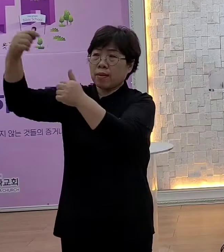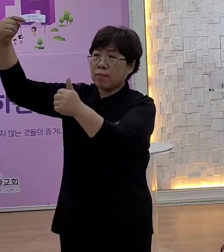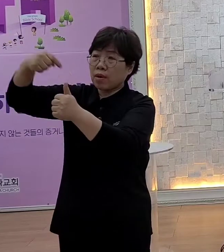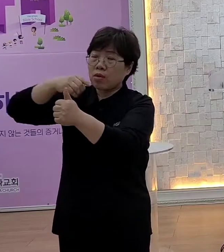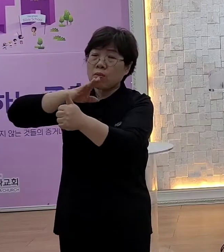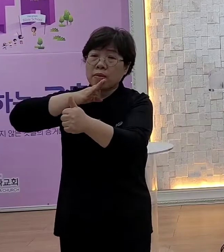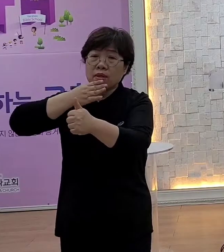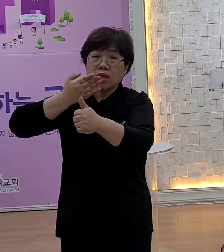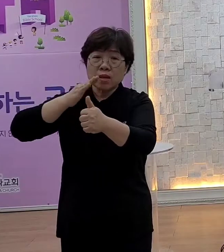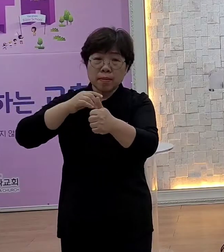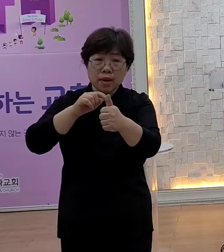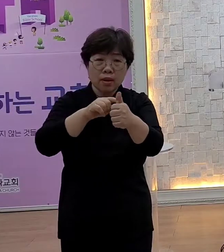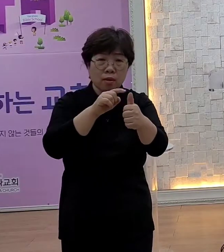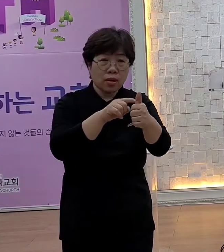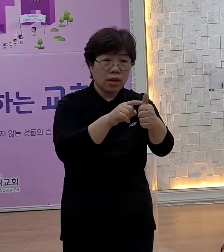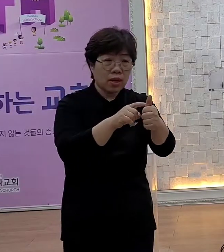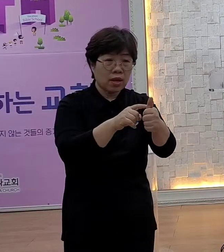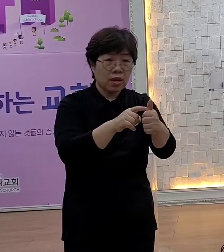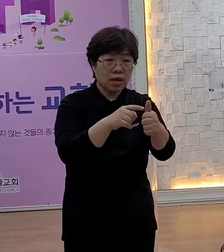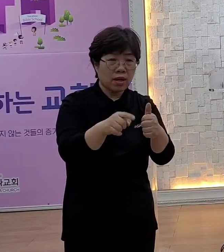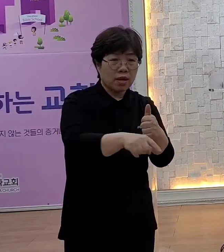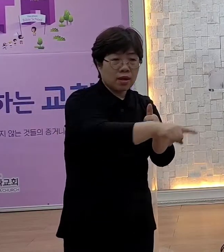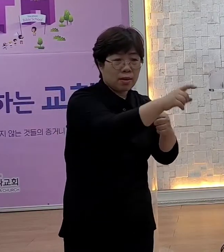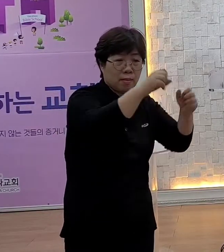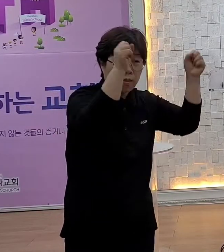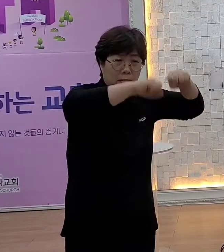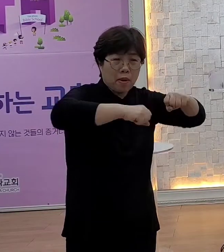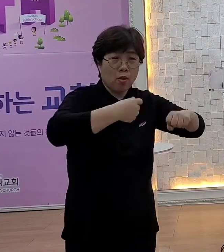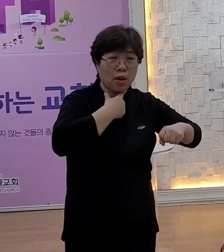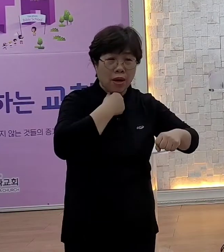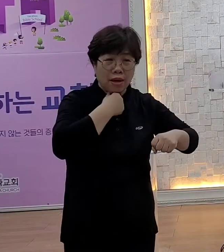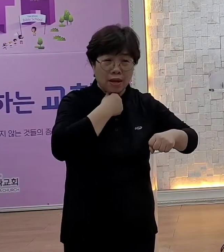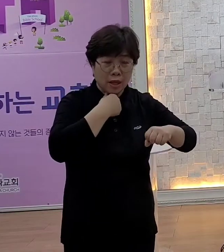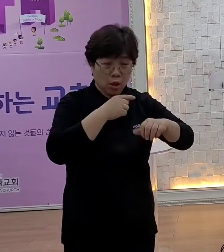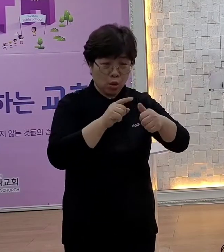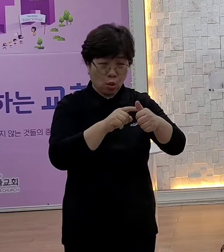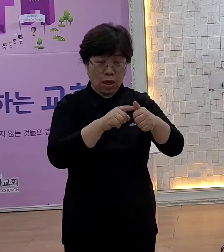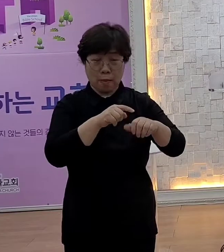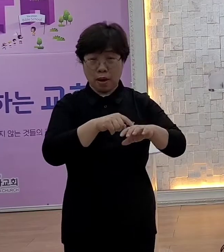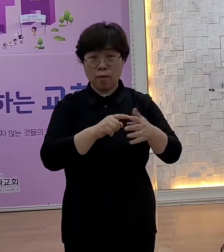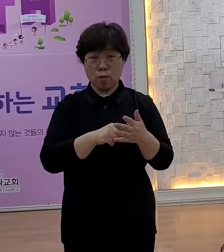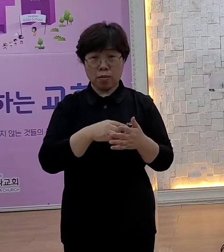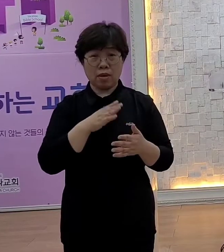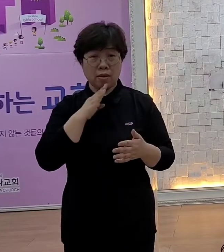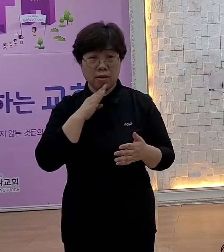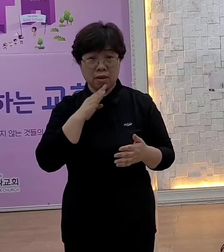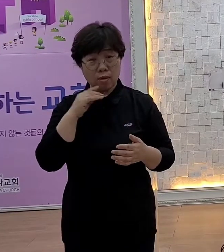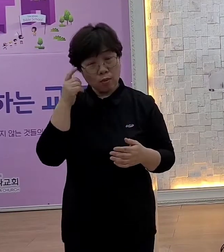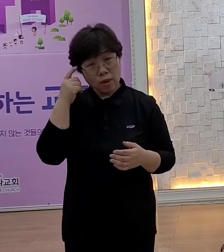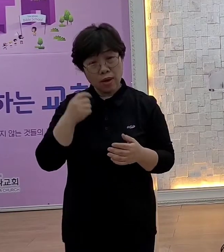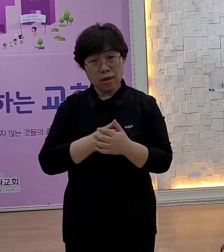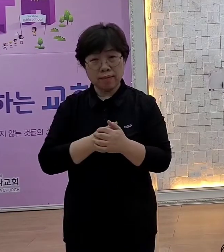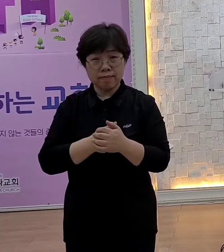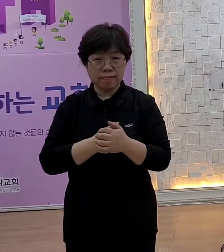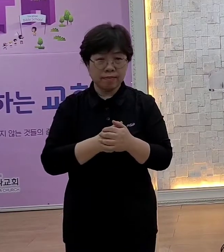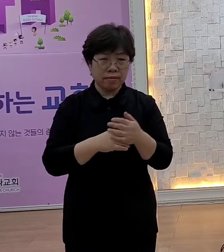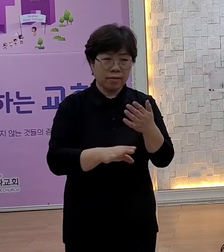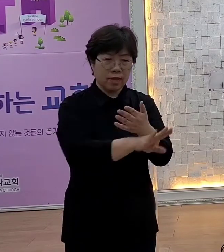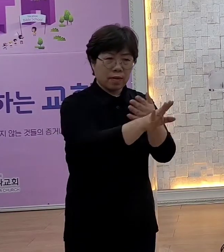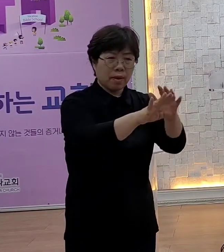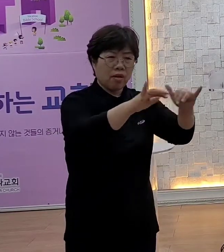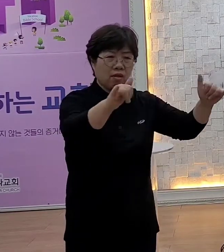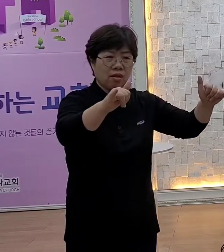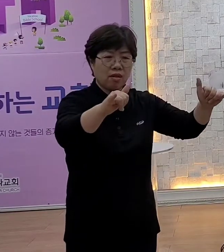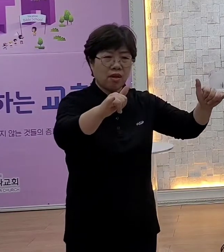했지만 요나가 그렇게 원하던 바였어요. 처음에 왜 그렇게 안 가려고 그랬나? 이방 땅.